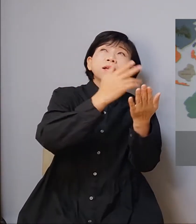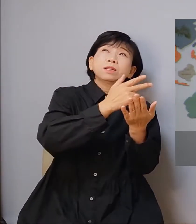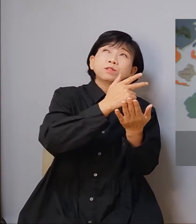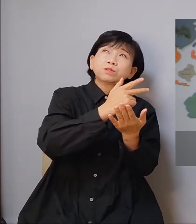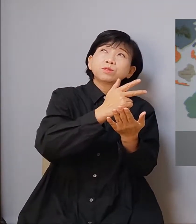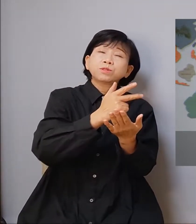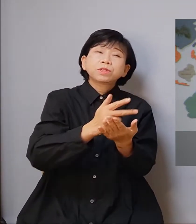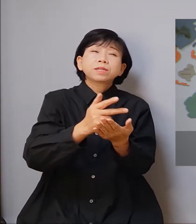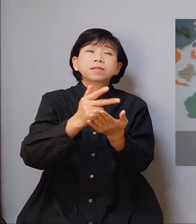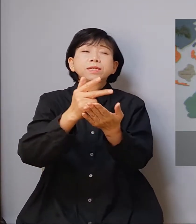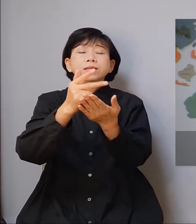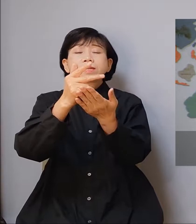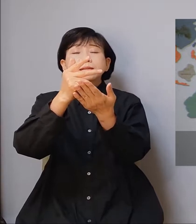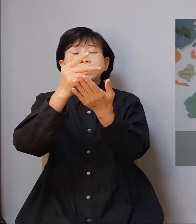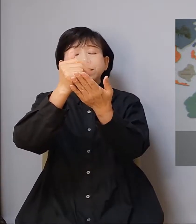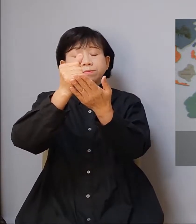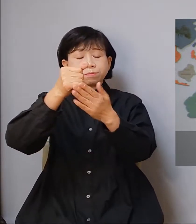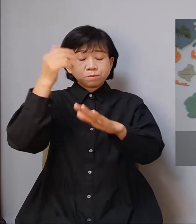감사합니다.